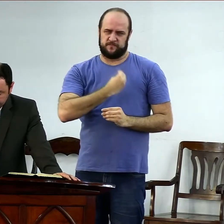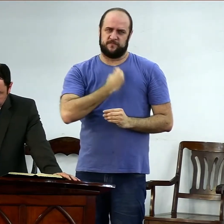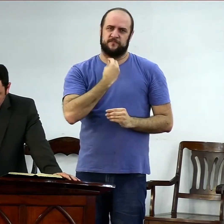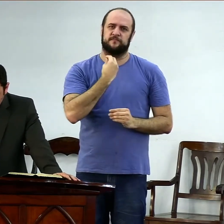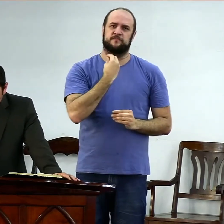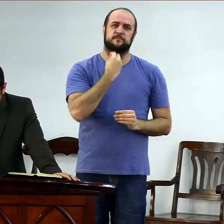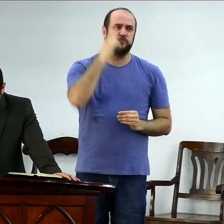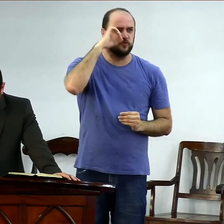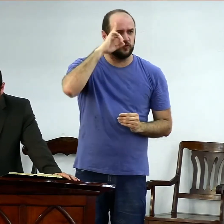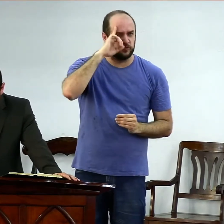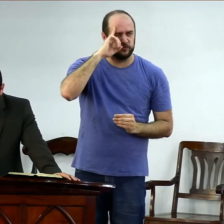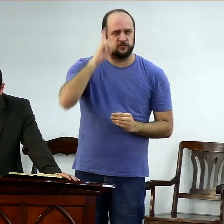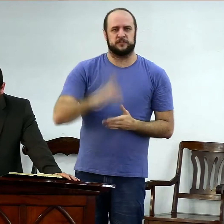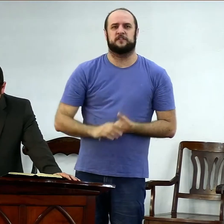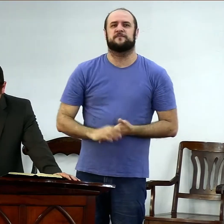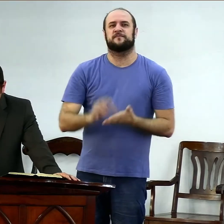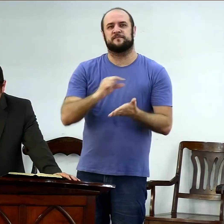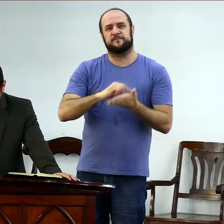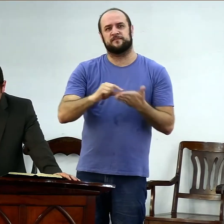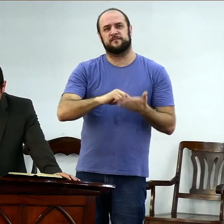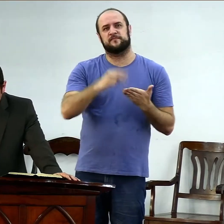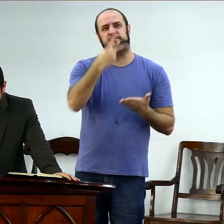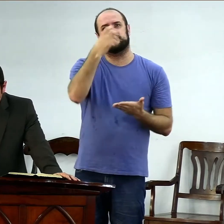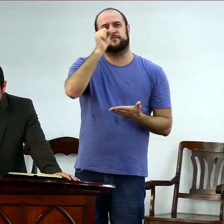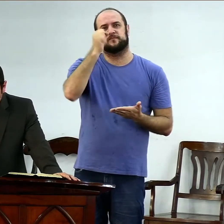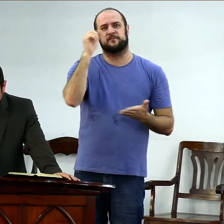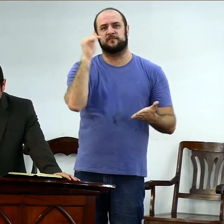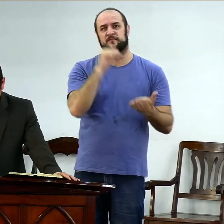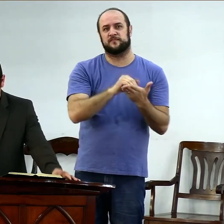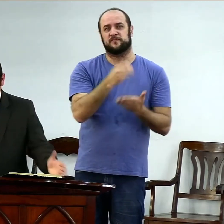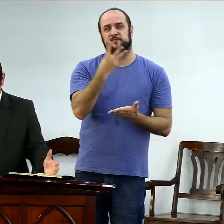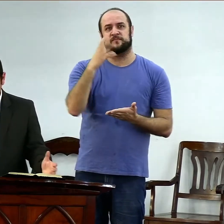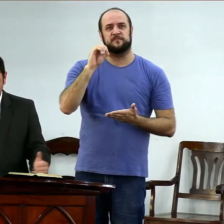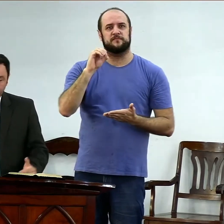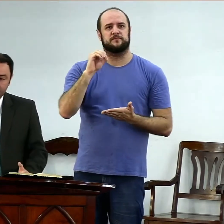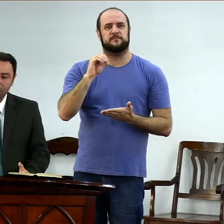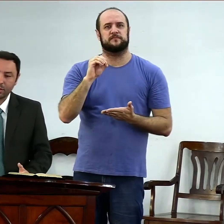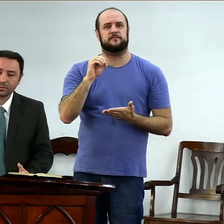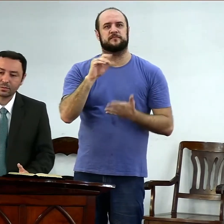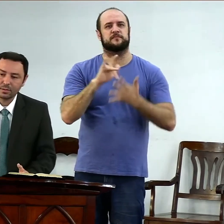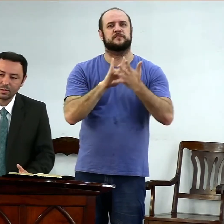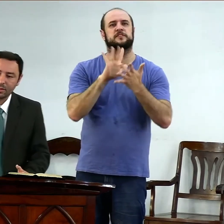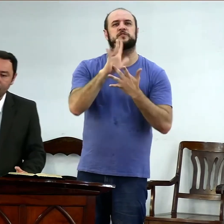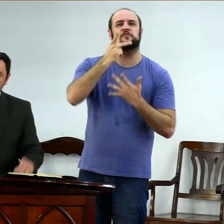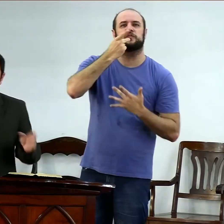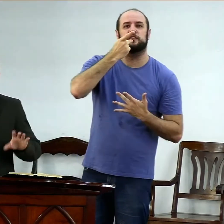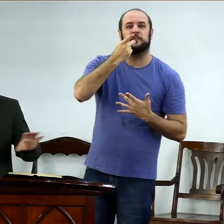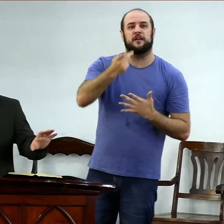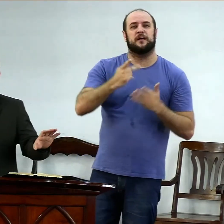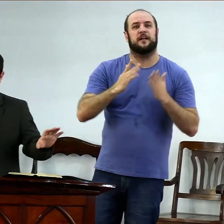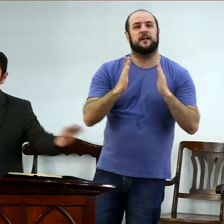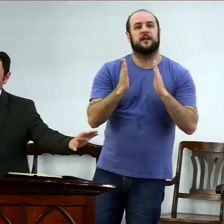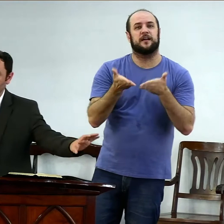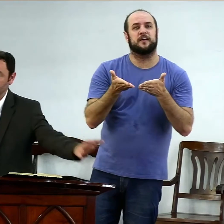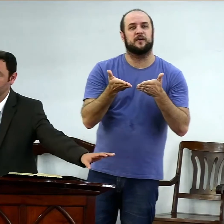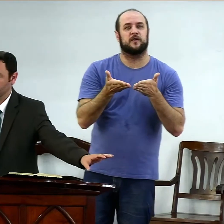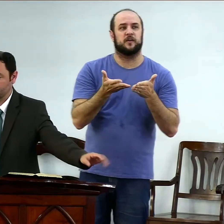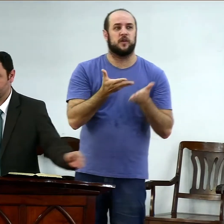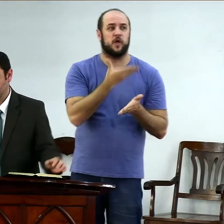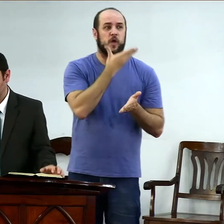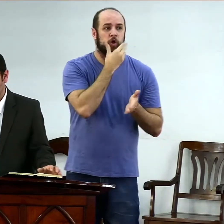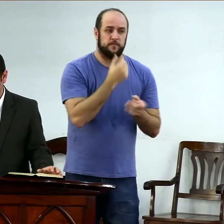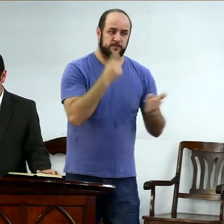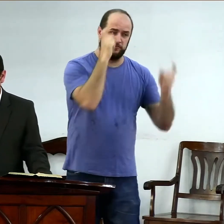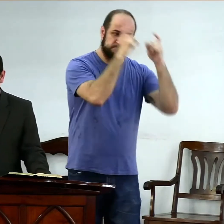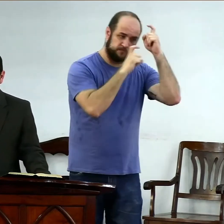dele. Os versículos 28 a 30, Jesus vai trazer agora para nós a preocupação dos homens quanto